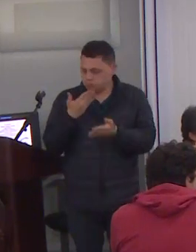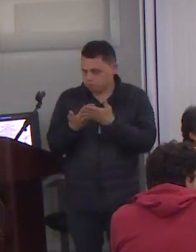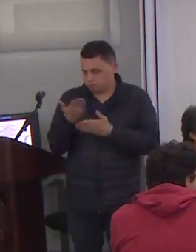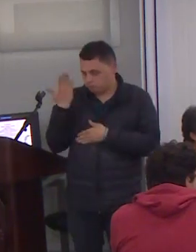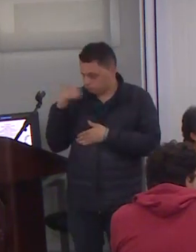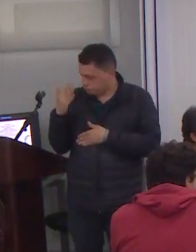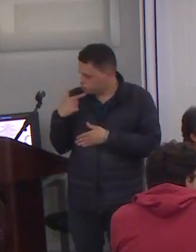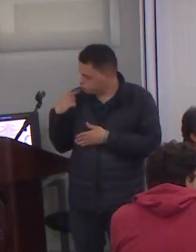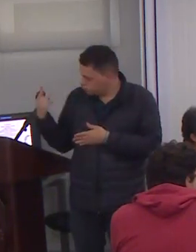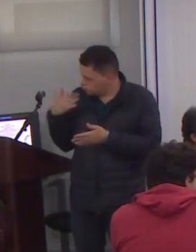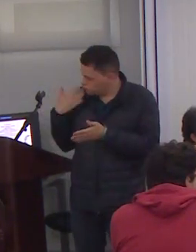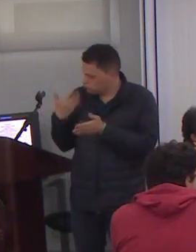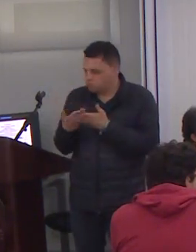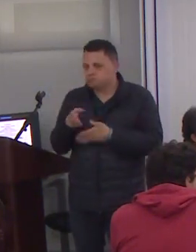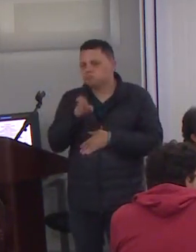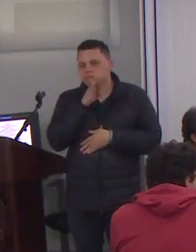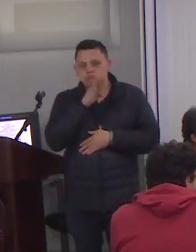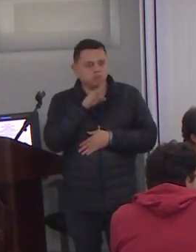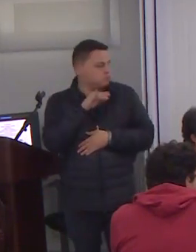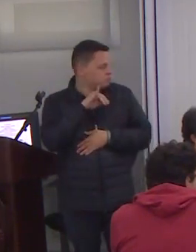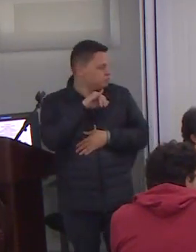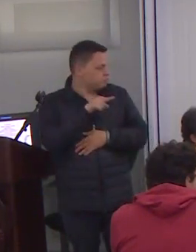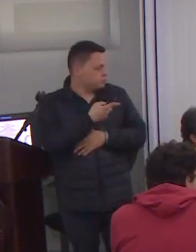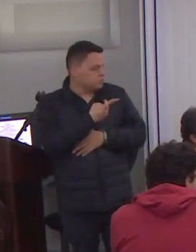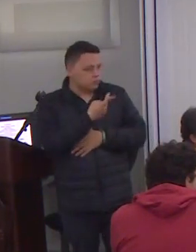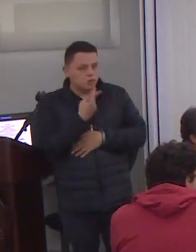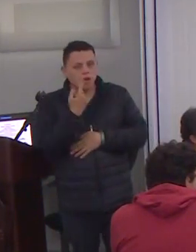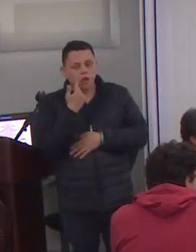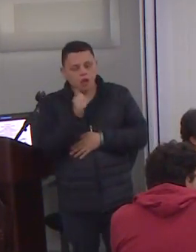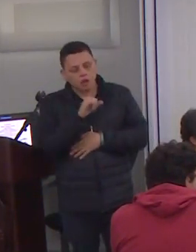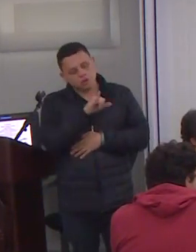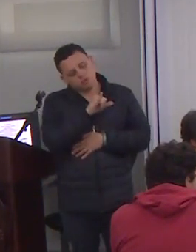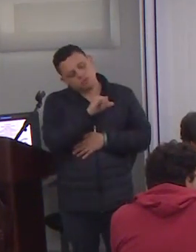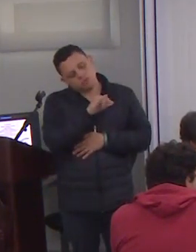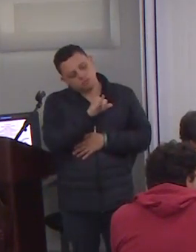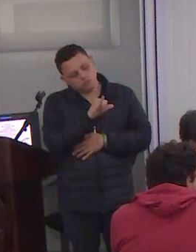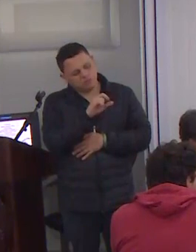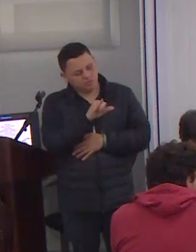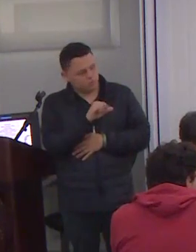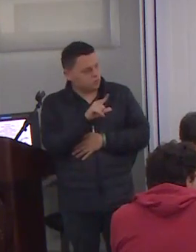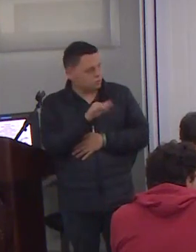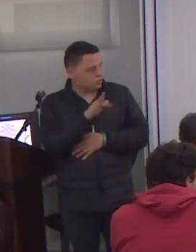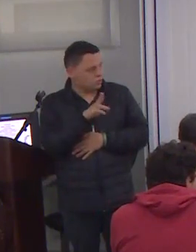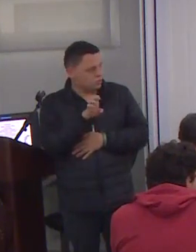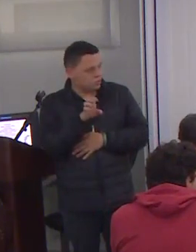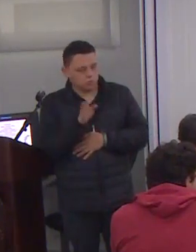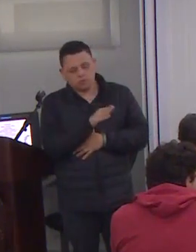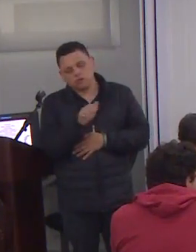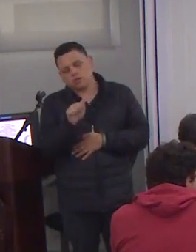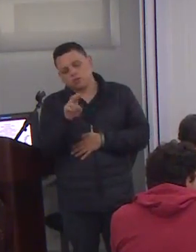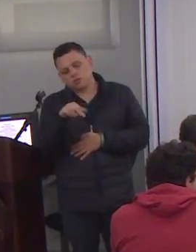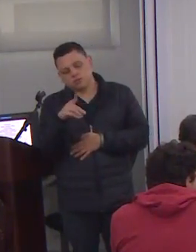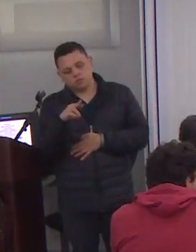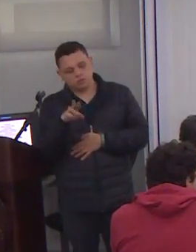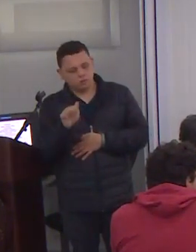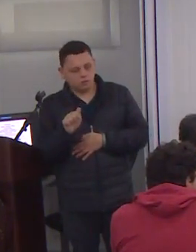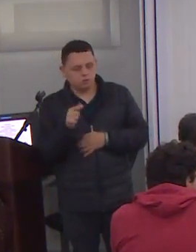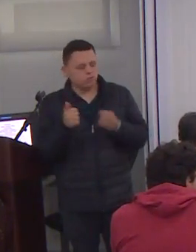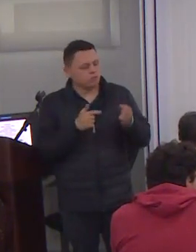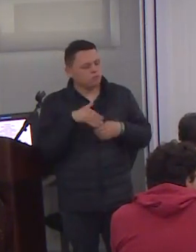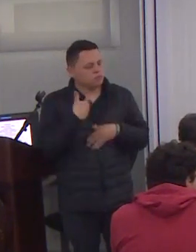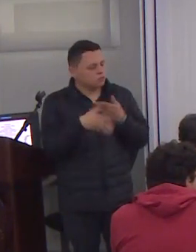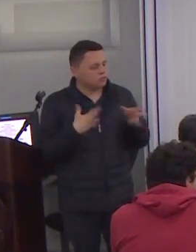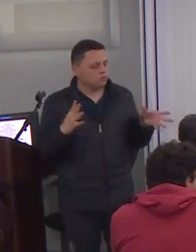Jorge esta pregunta para Gilda y Andrea ¿qué inquietudes y desafíos les ha presentado el proceso inclusivo